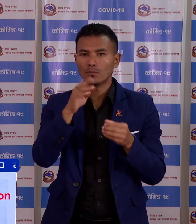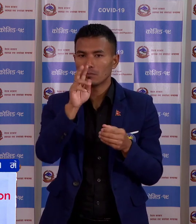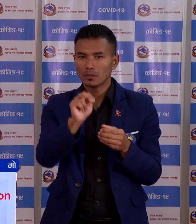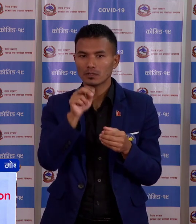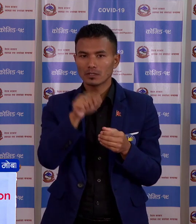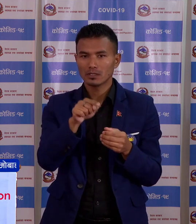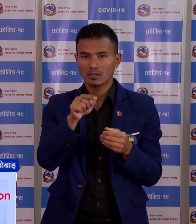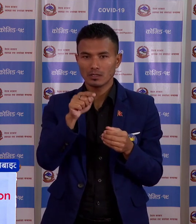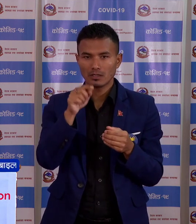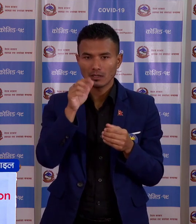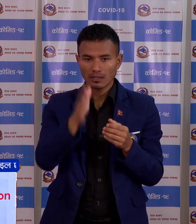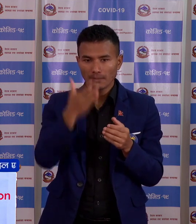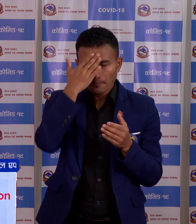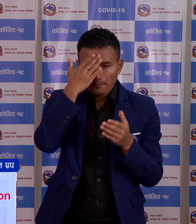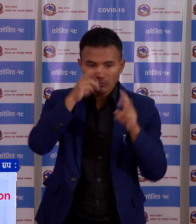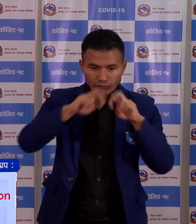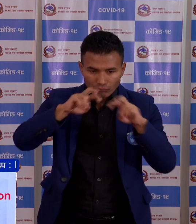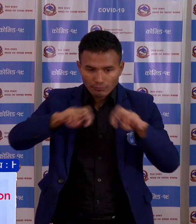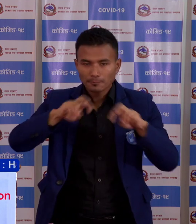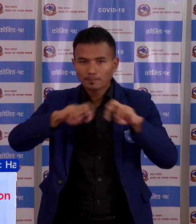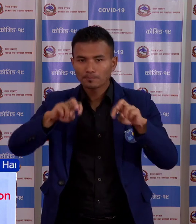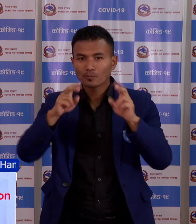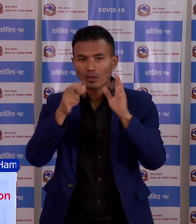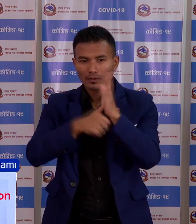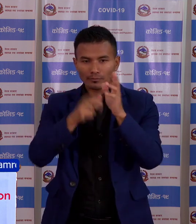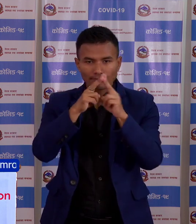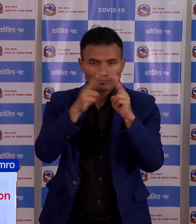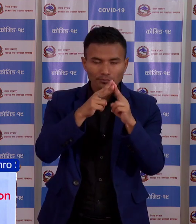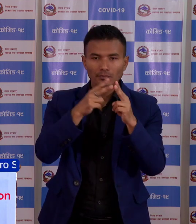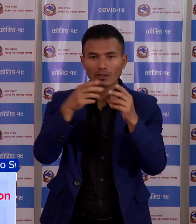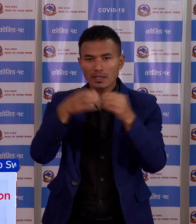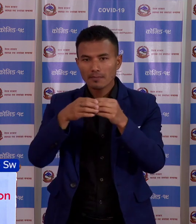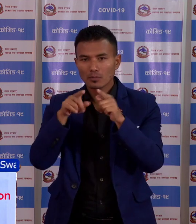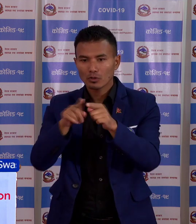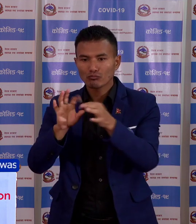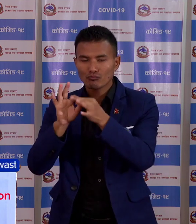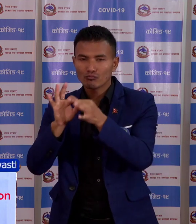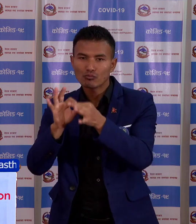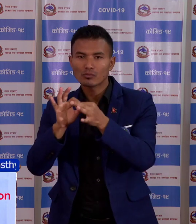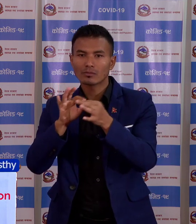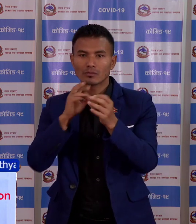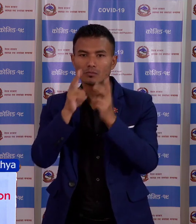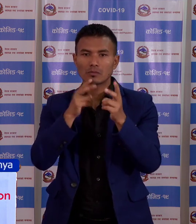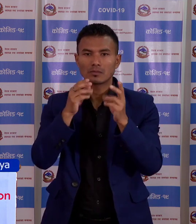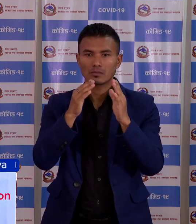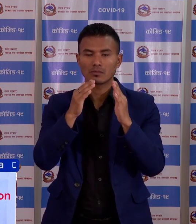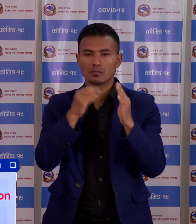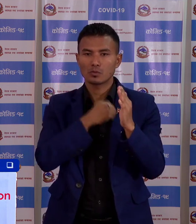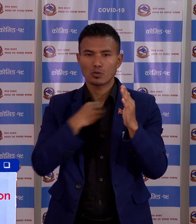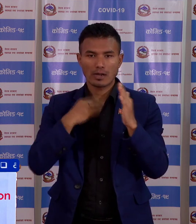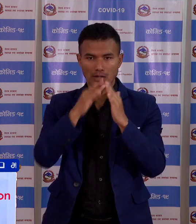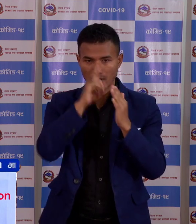case investigation गर्षा जसले contact tracing गर्षा त्यो टीम संग समन्नोय गर्ने कुरा quarantine ले